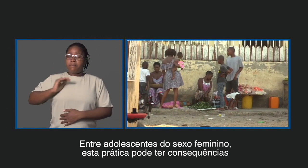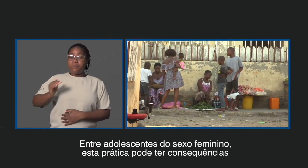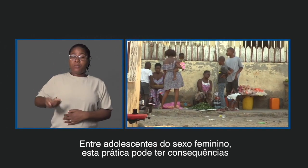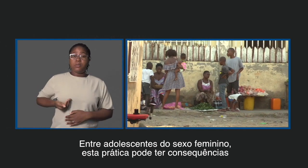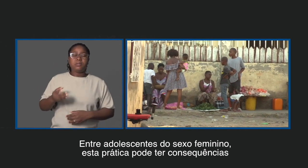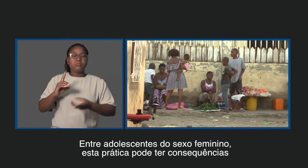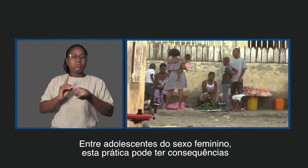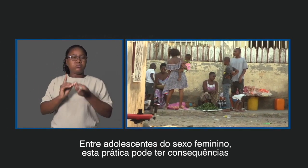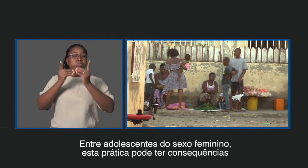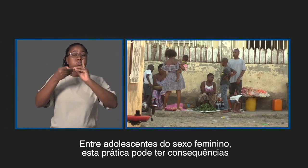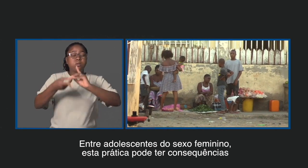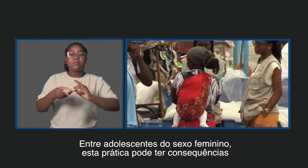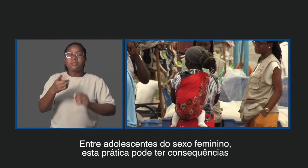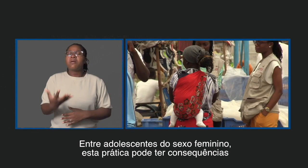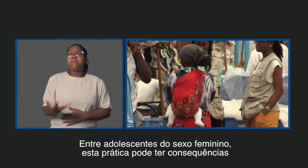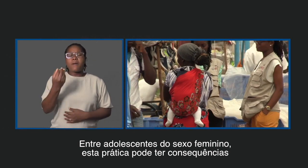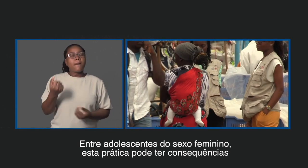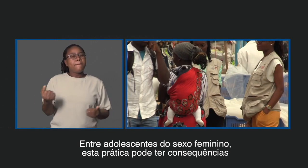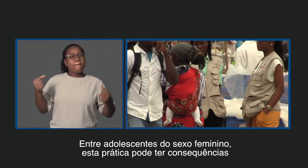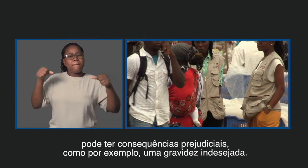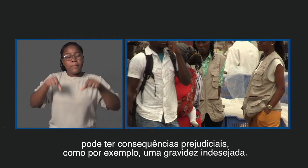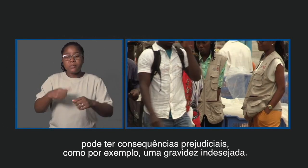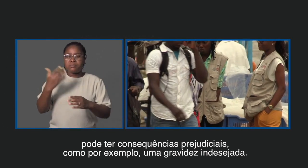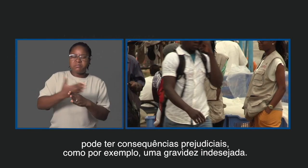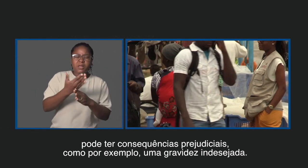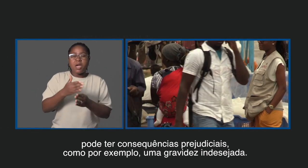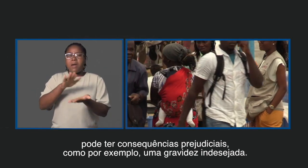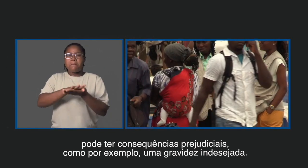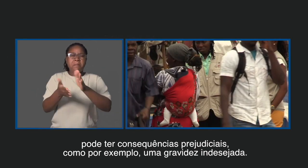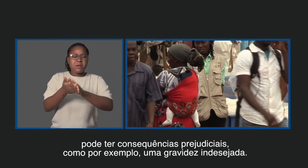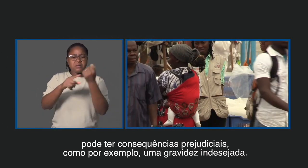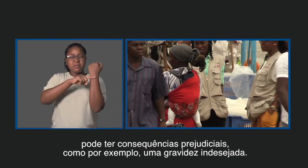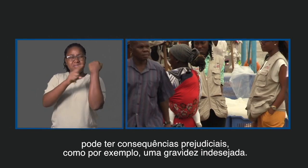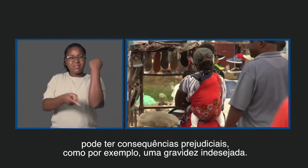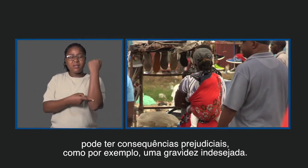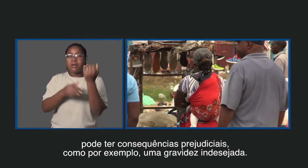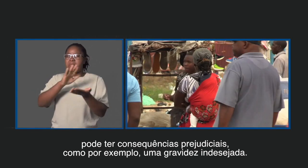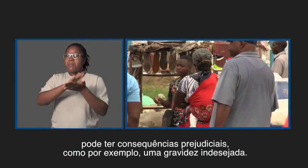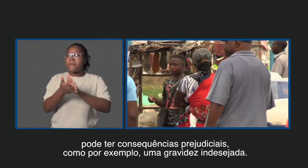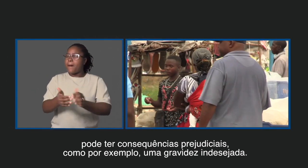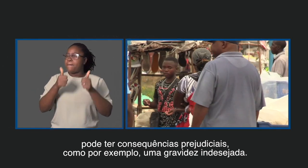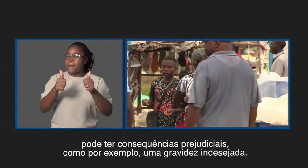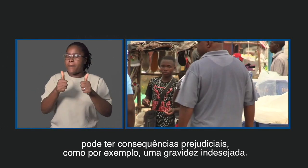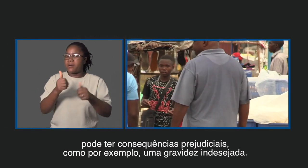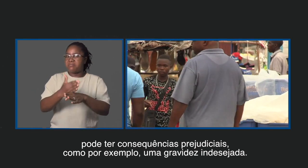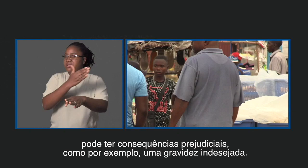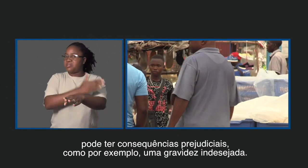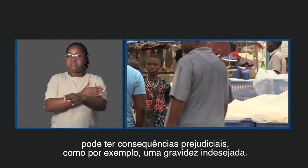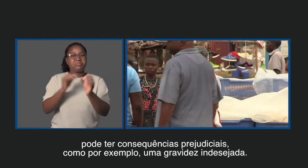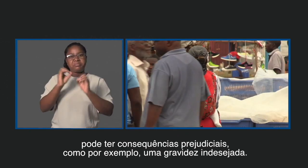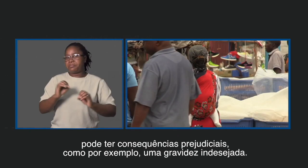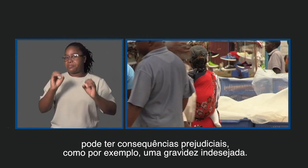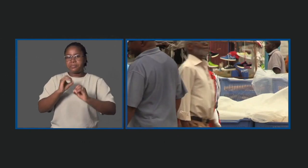Entre adolescentes do sexo feminino, esta prática pode ter consequências prejudiciais, como por exemplo uma